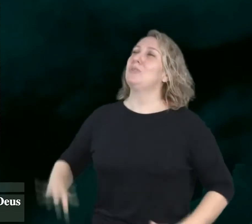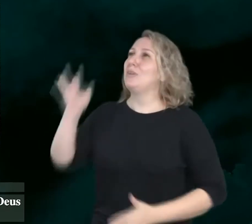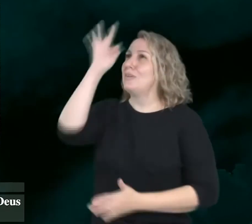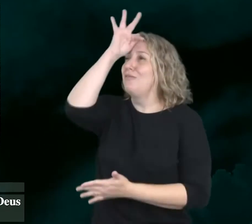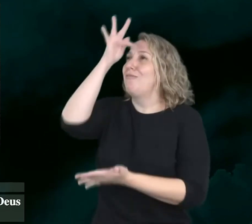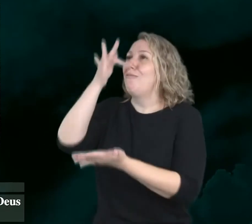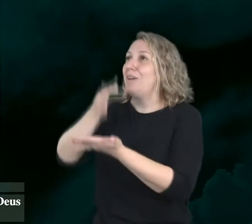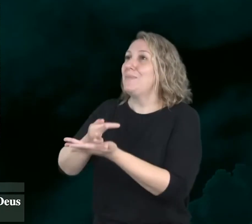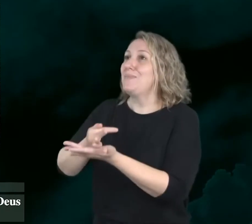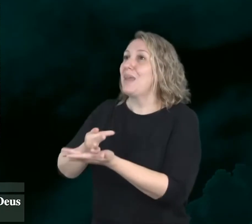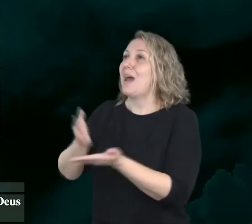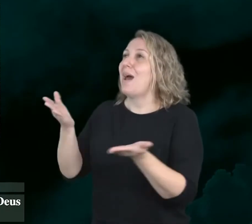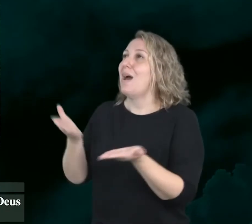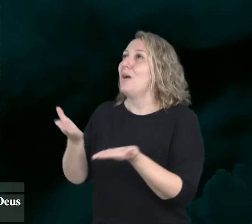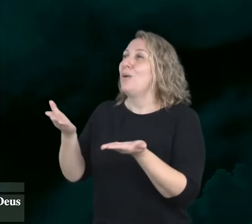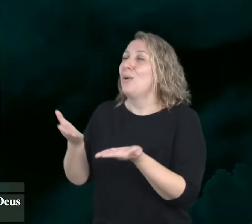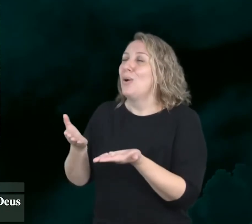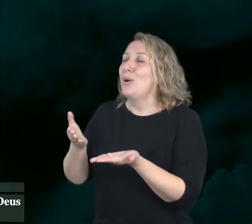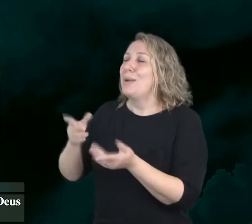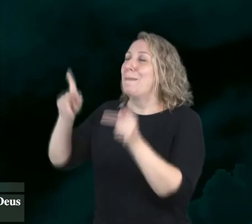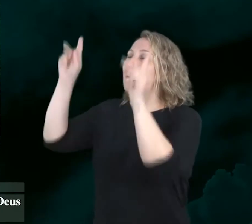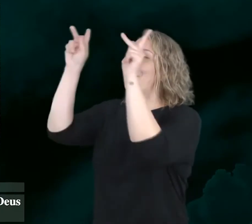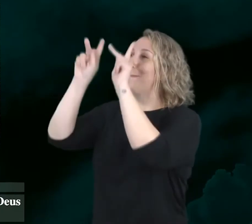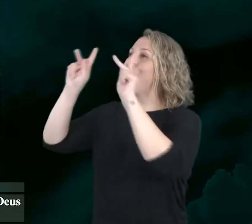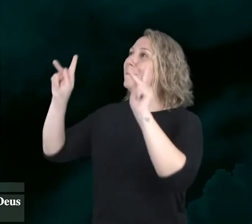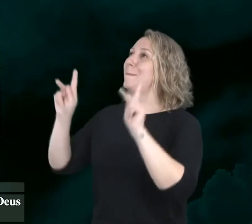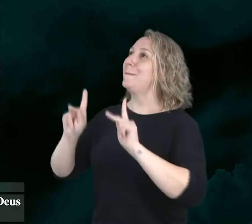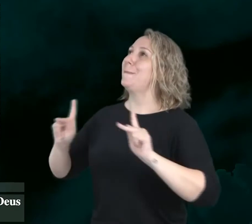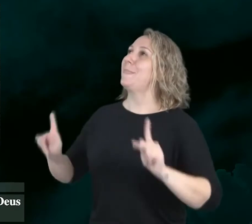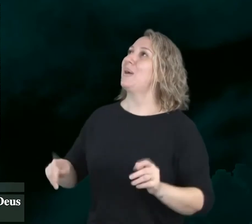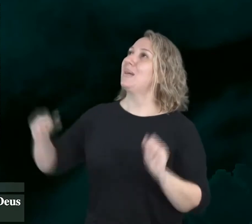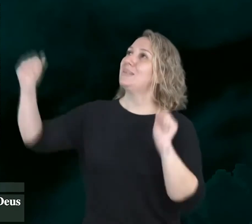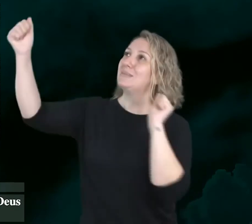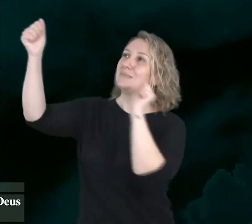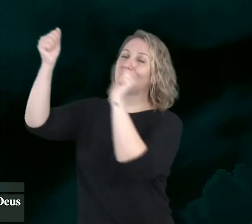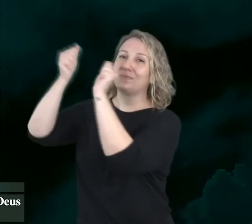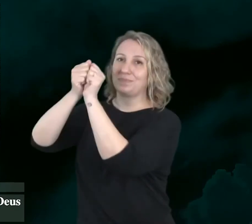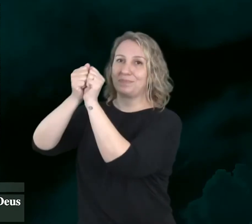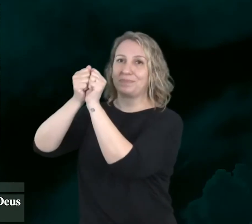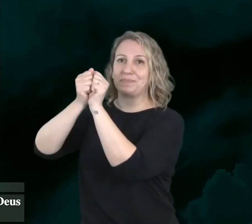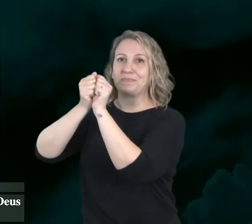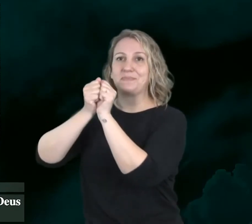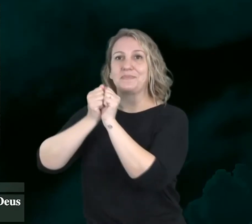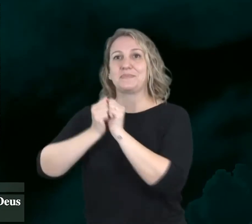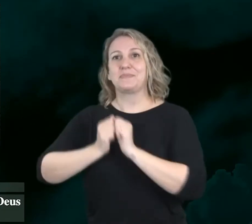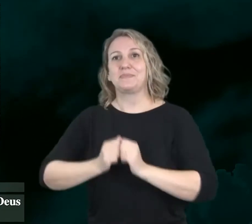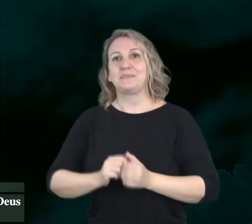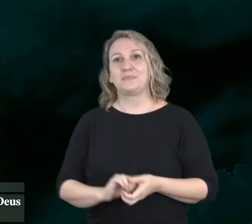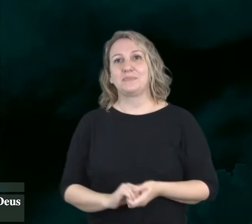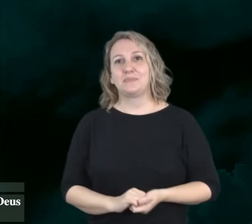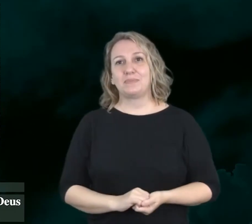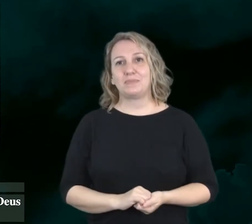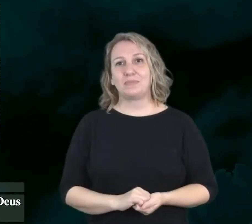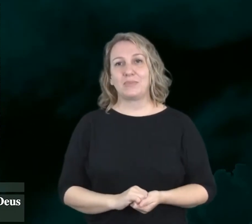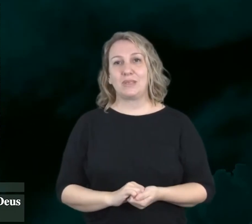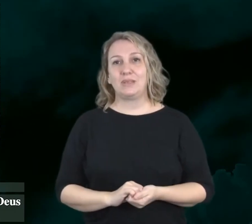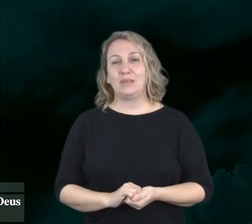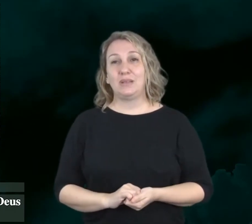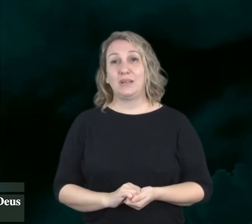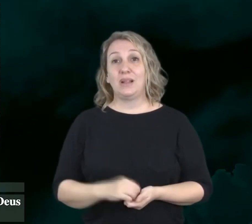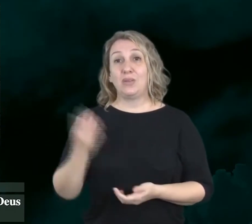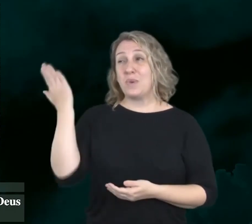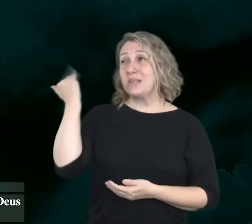Jesus Cristo. É isso que eu disse no começo. Meus queridos irmãos, quando cremos